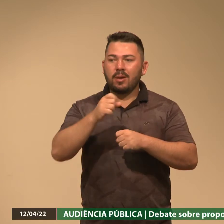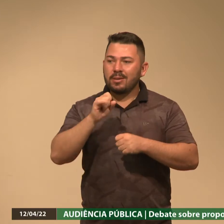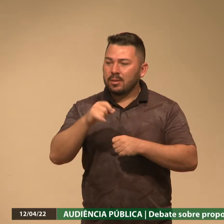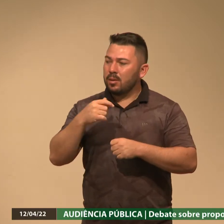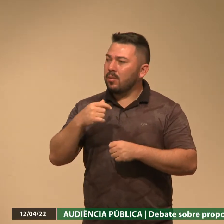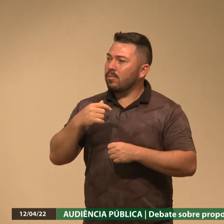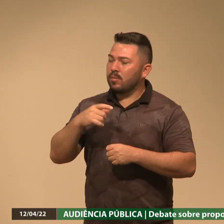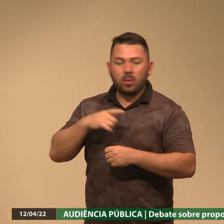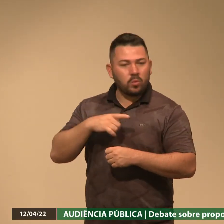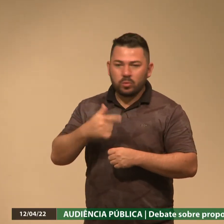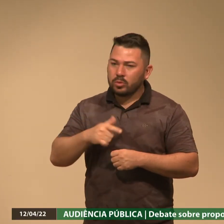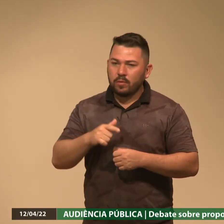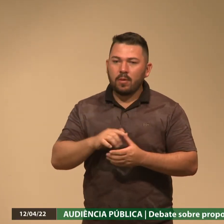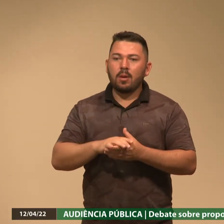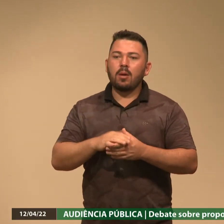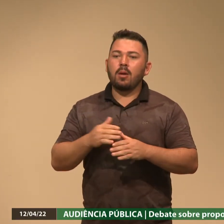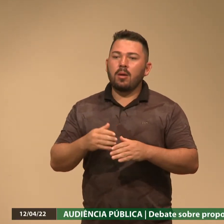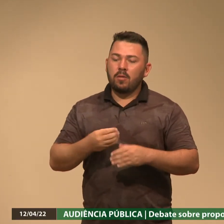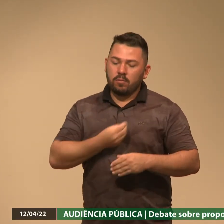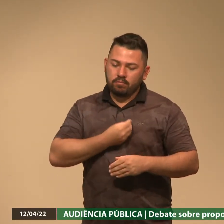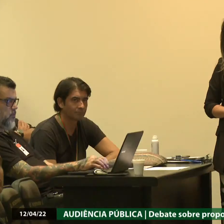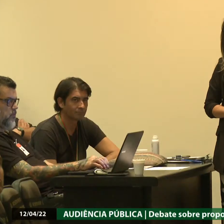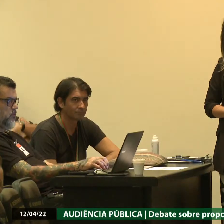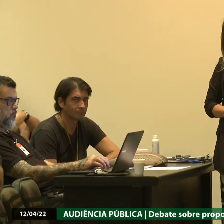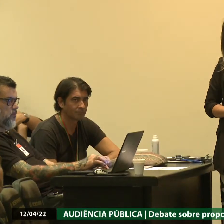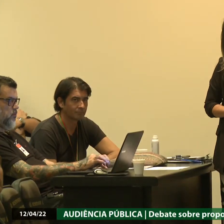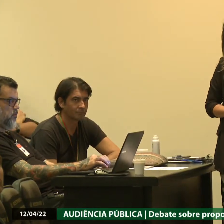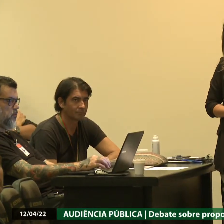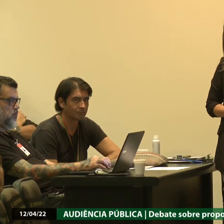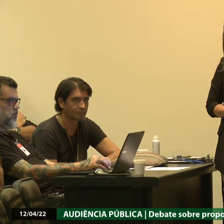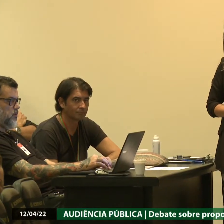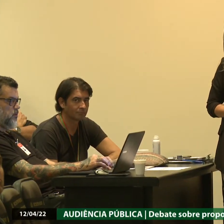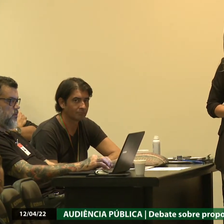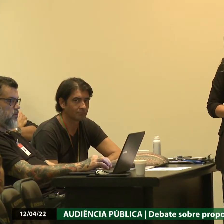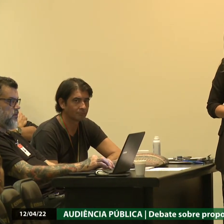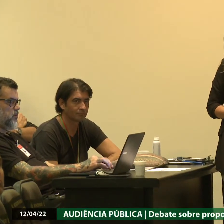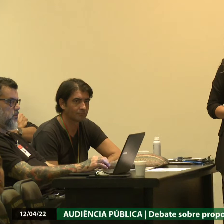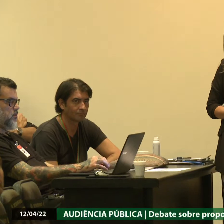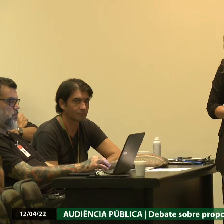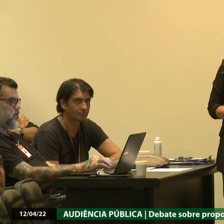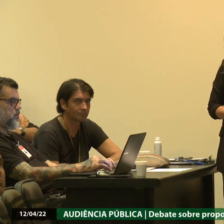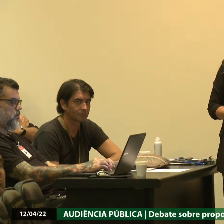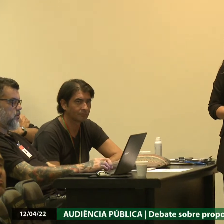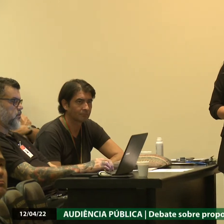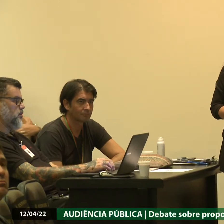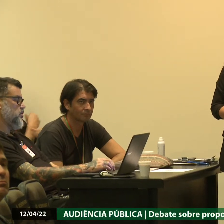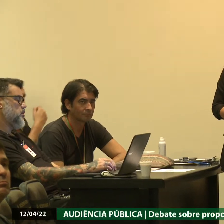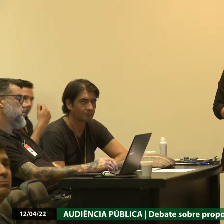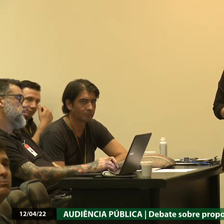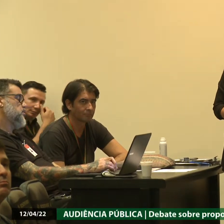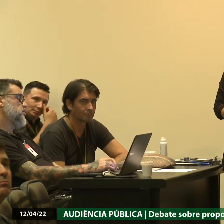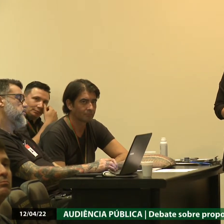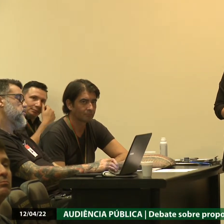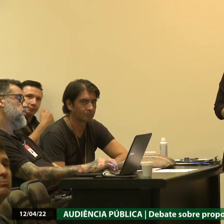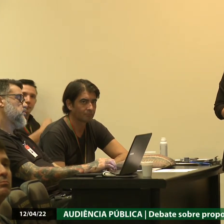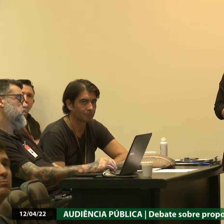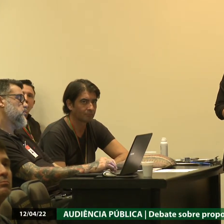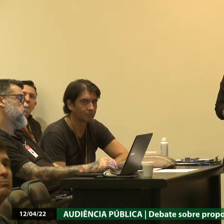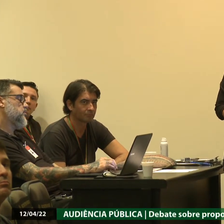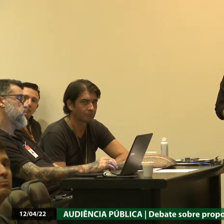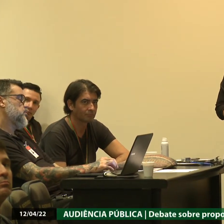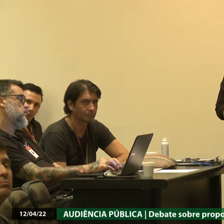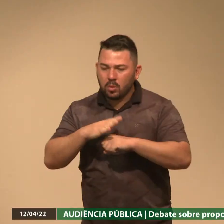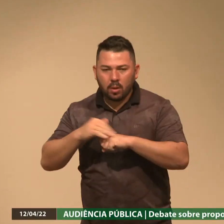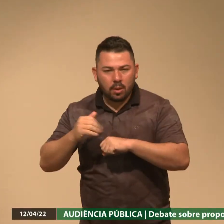pode ter certeza que eu vou levar a cada um de vocês do meu coração sempre me senti aqui dentro aqui muito abraçado muito